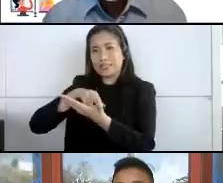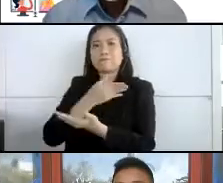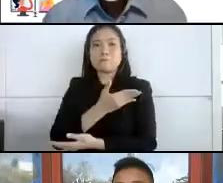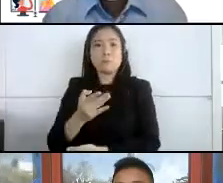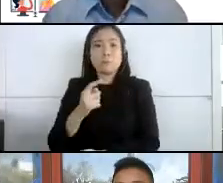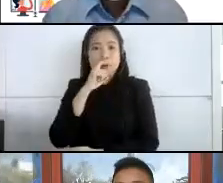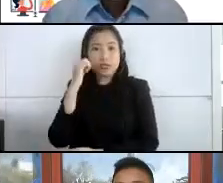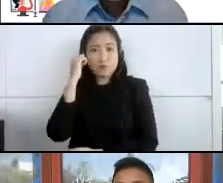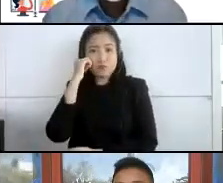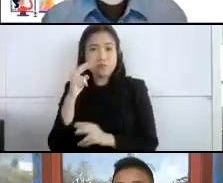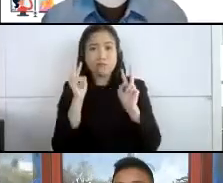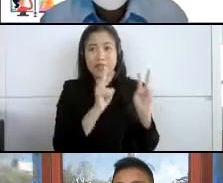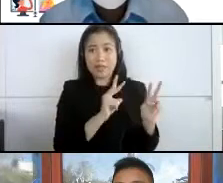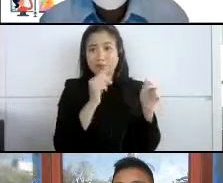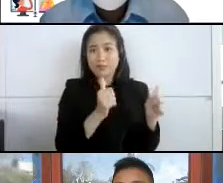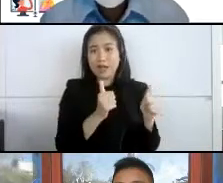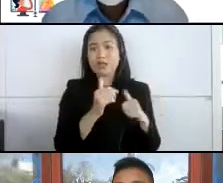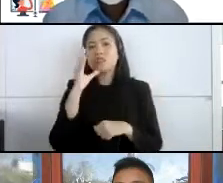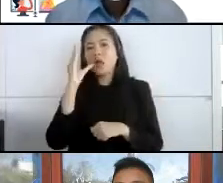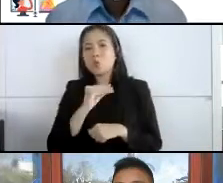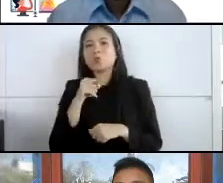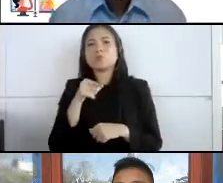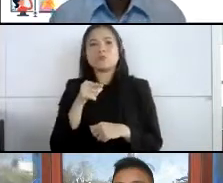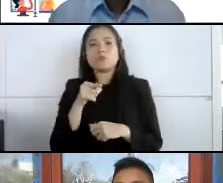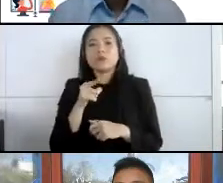tahun dan berdampak sangat signifikan terhadap pendidikan anak.